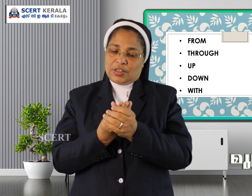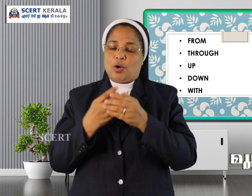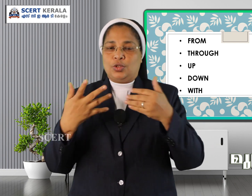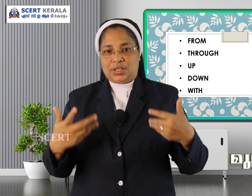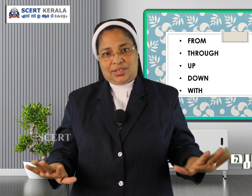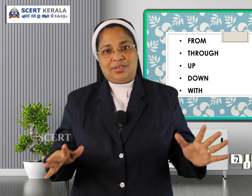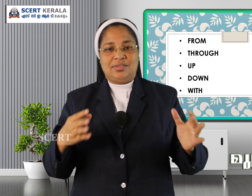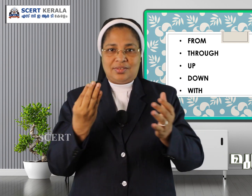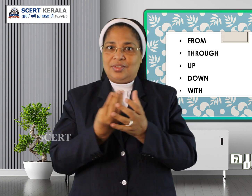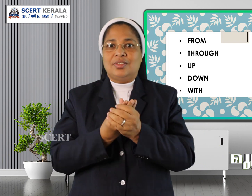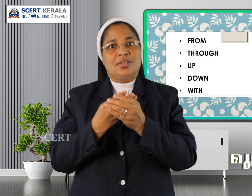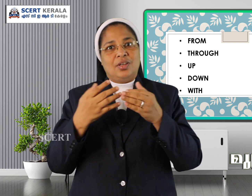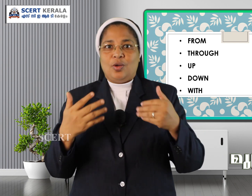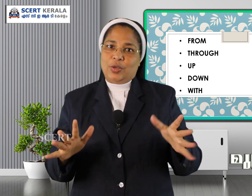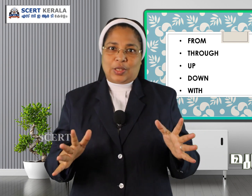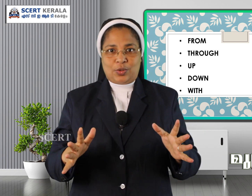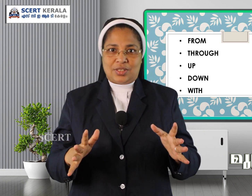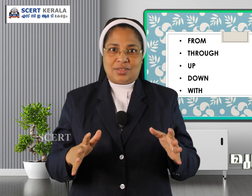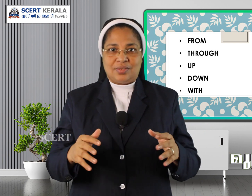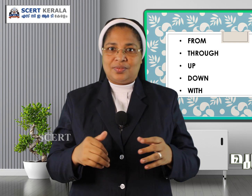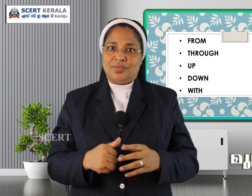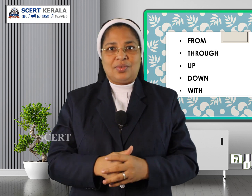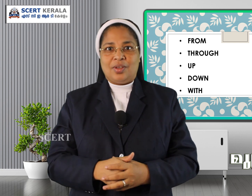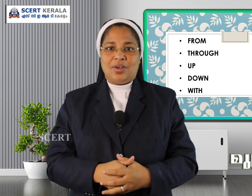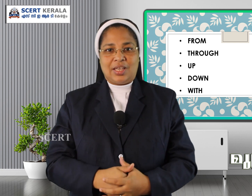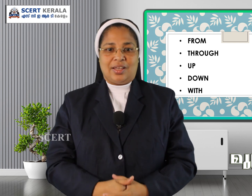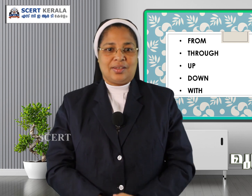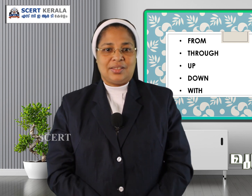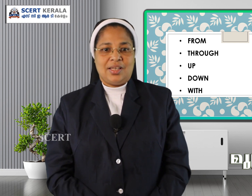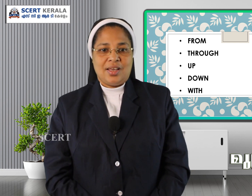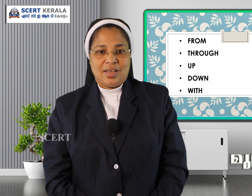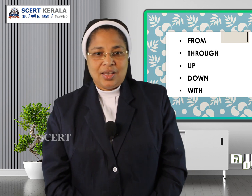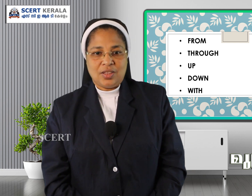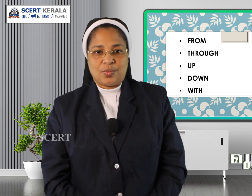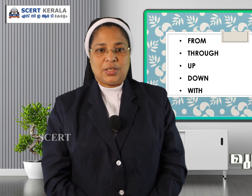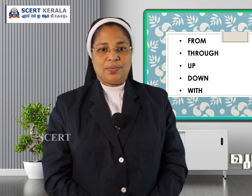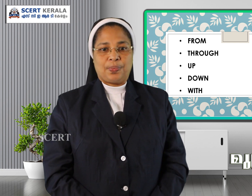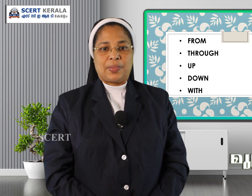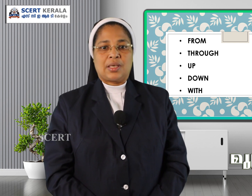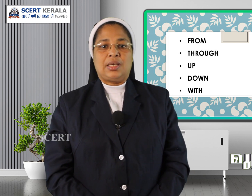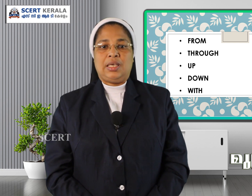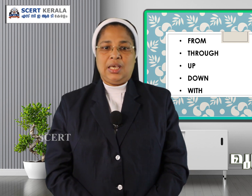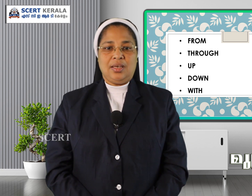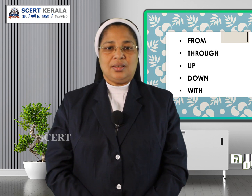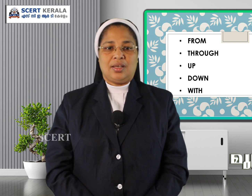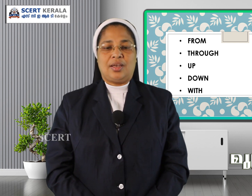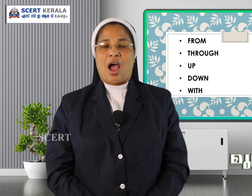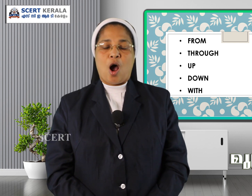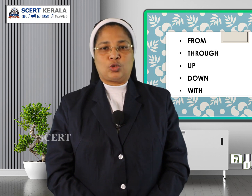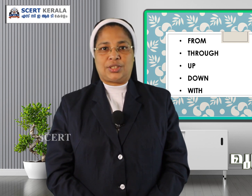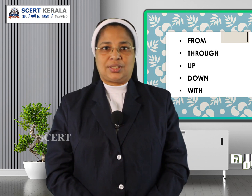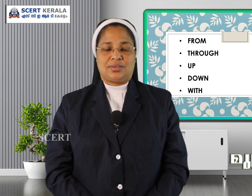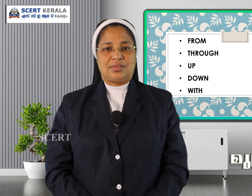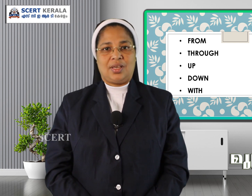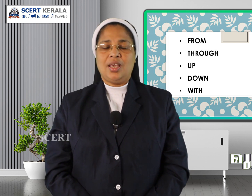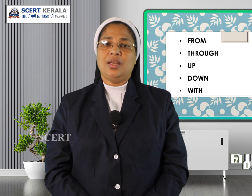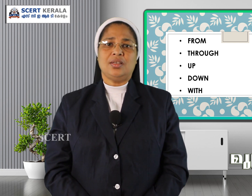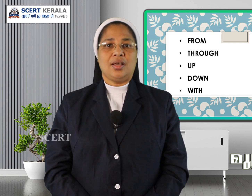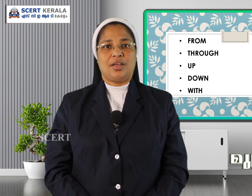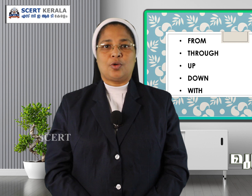without without ഓക്കേ ഇനി നമ്മൾ in and out in and out